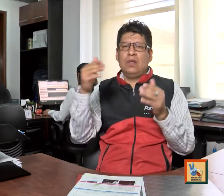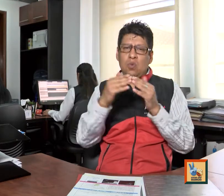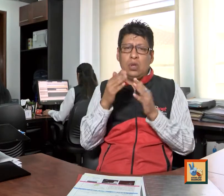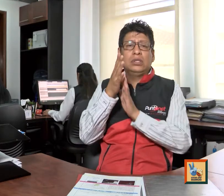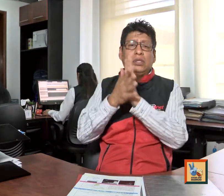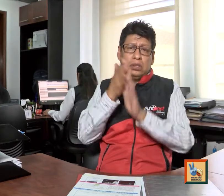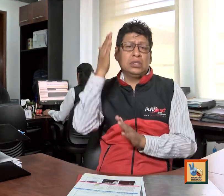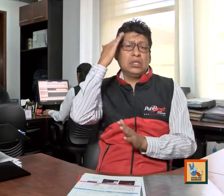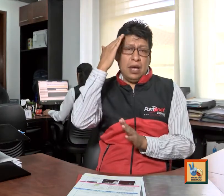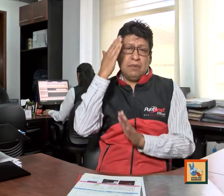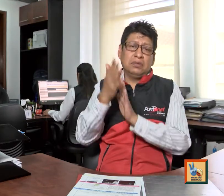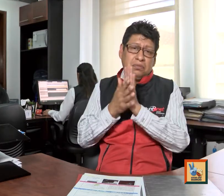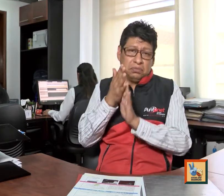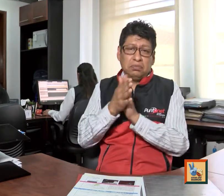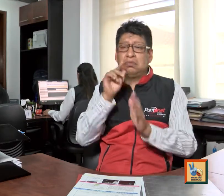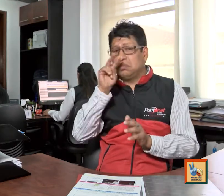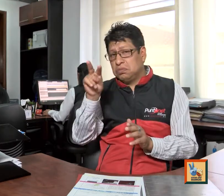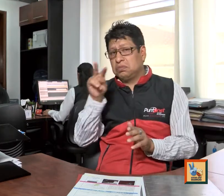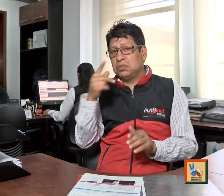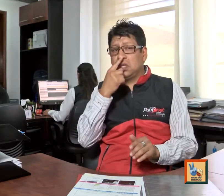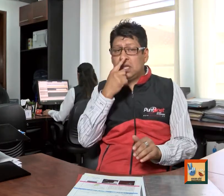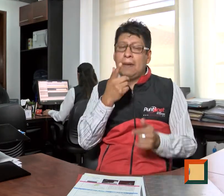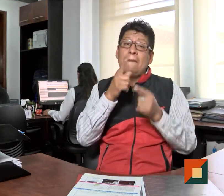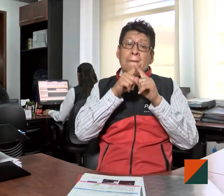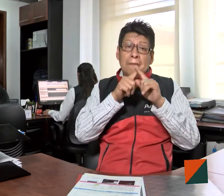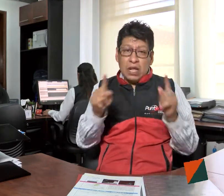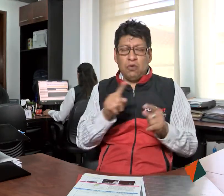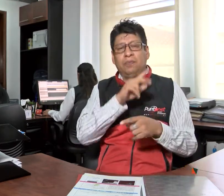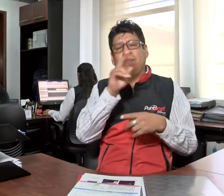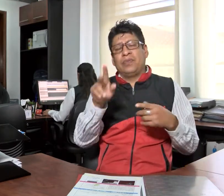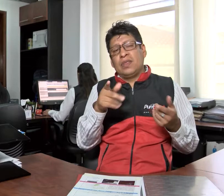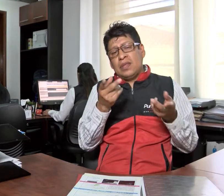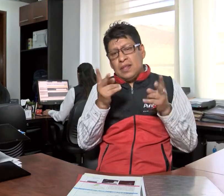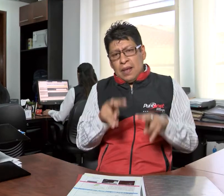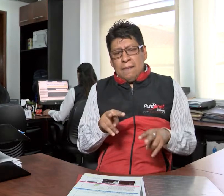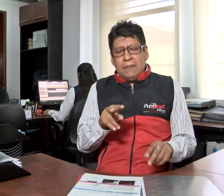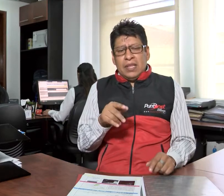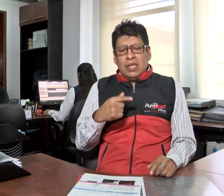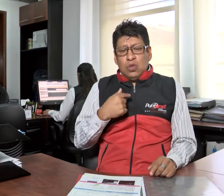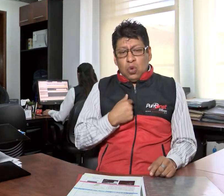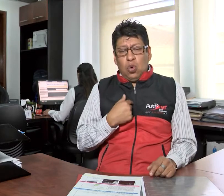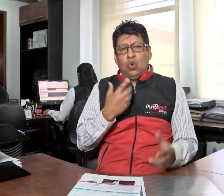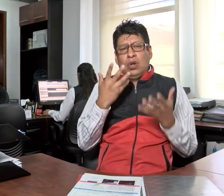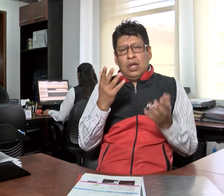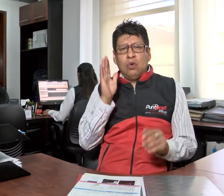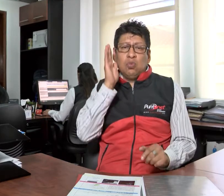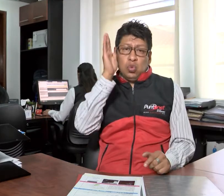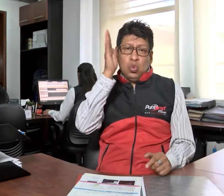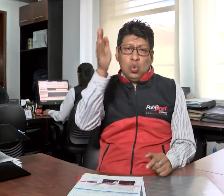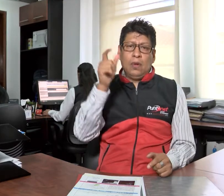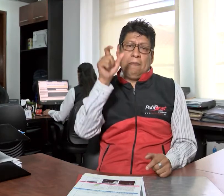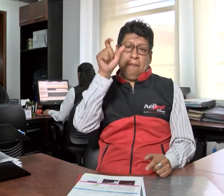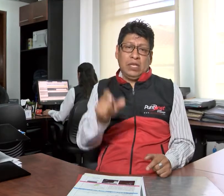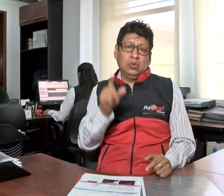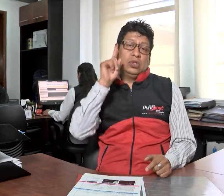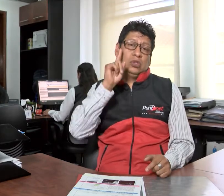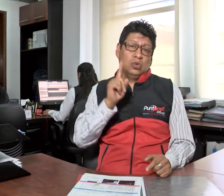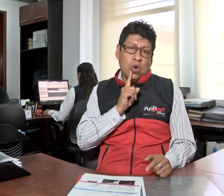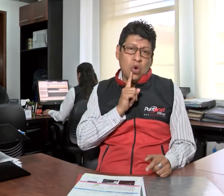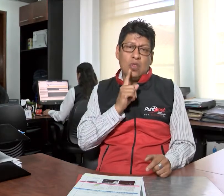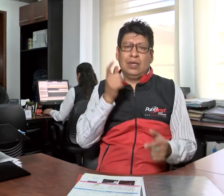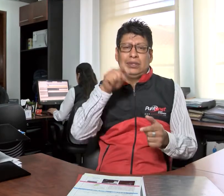mi deseo es que en un futuro las personas sordas podamos eliminar estas barreras de comunicación que existen